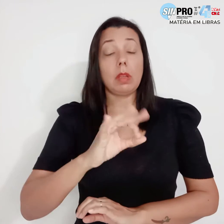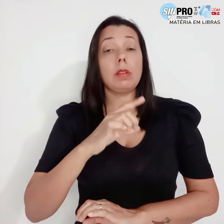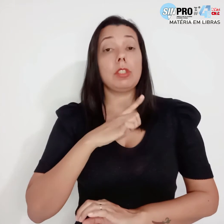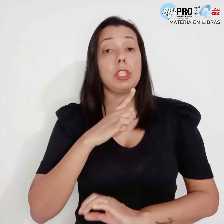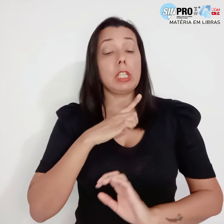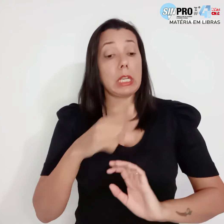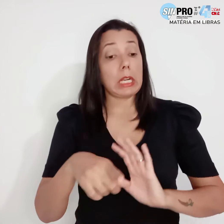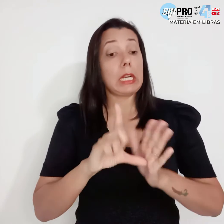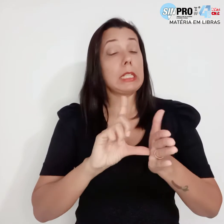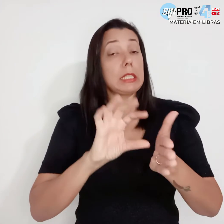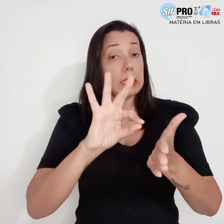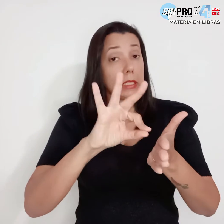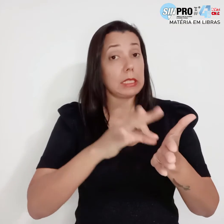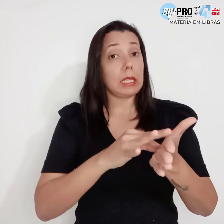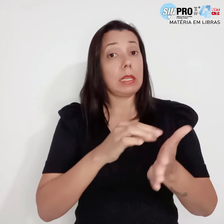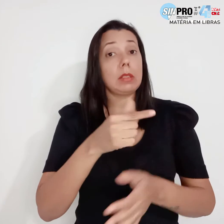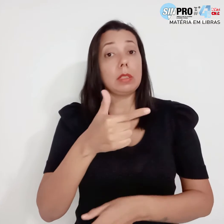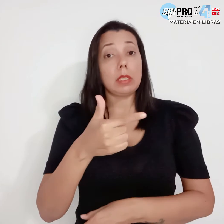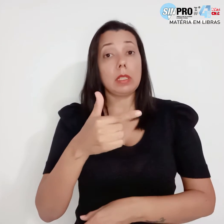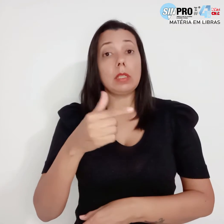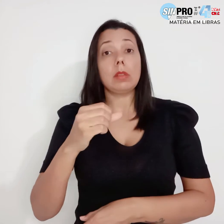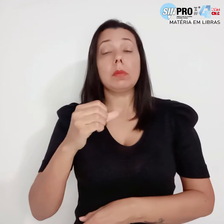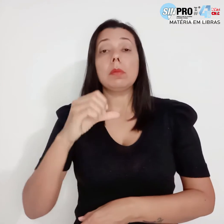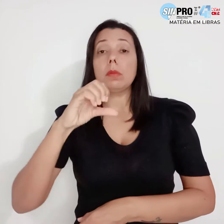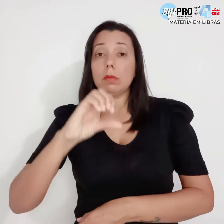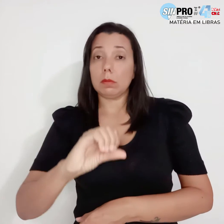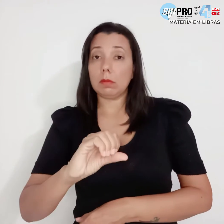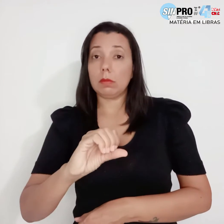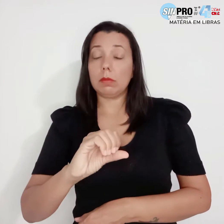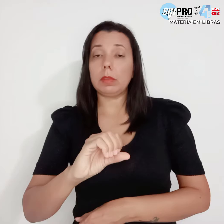sido registrado em 2009, com